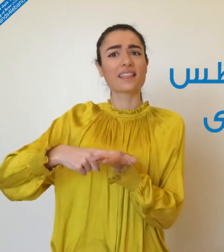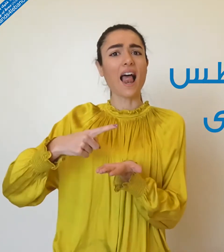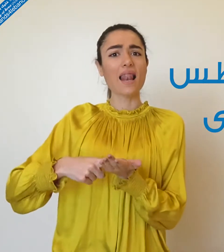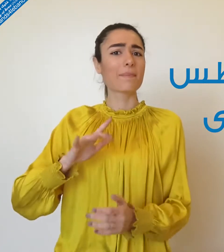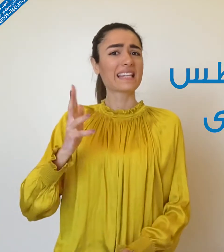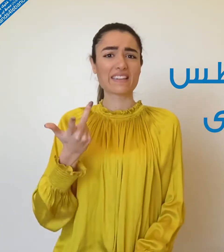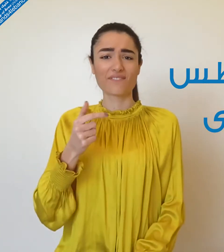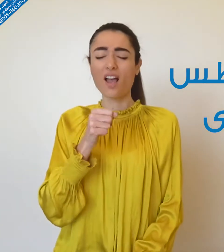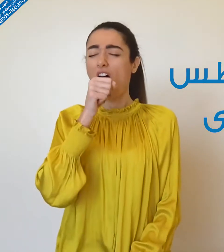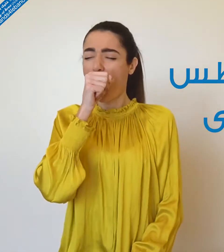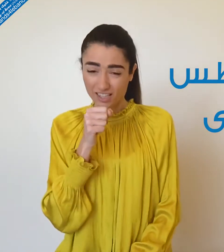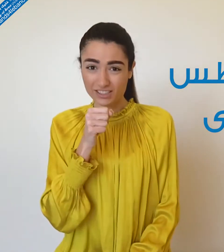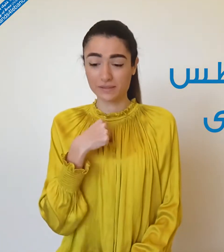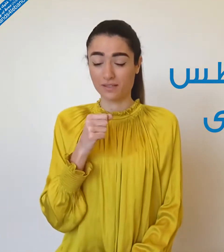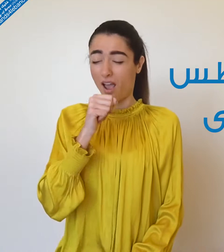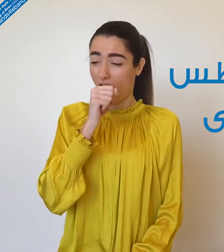تعليمات العطس لتقليل العدوى: